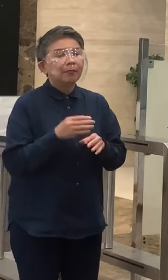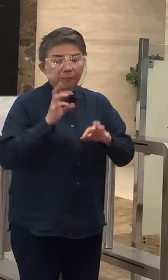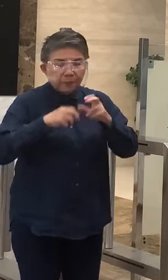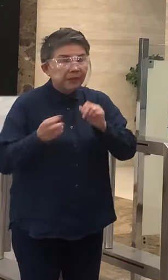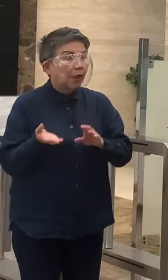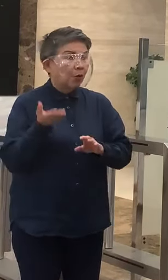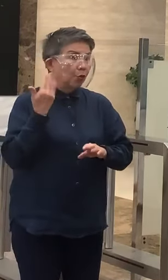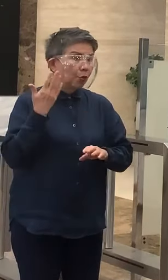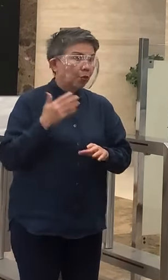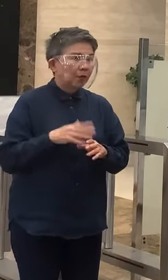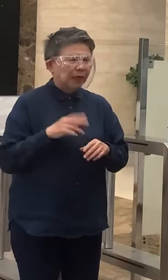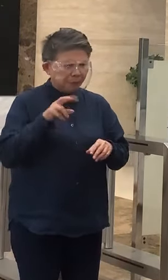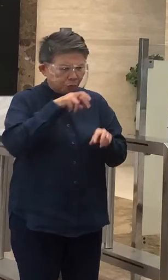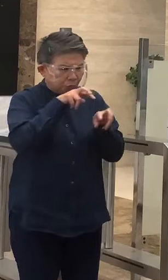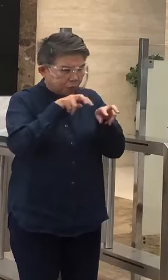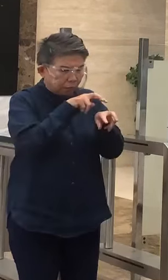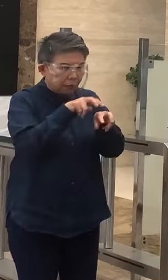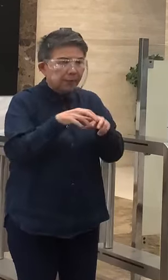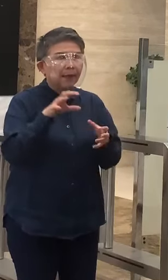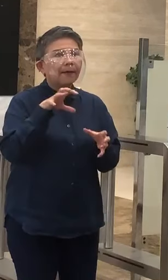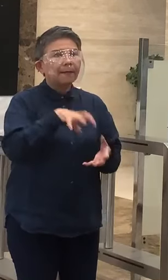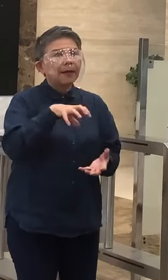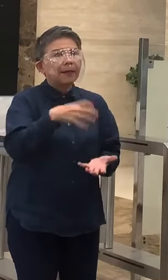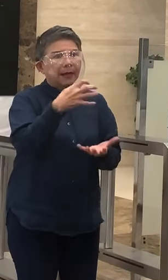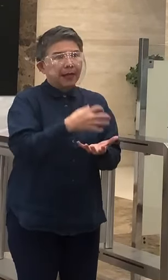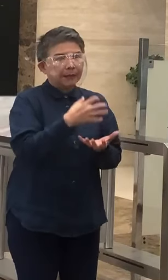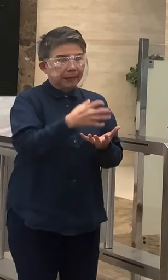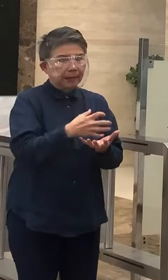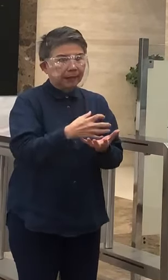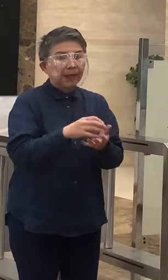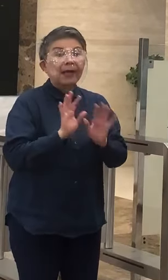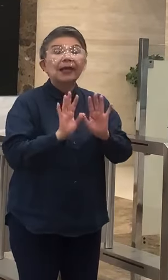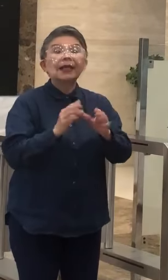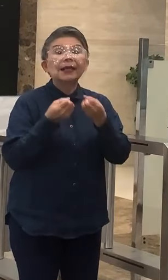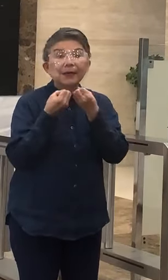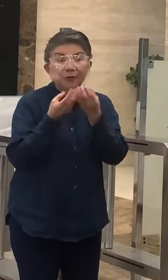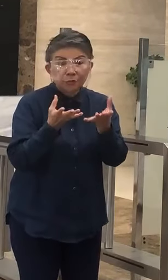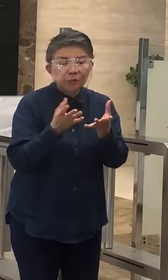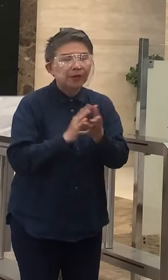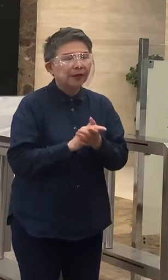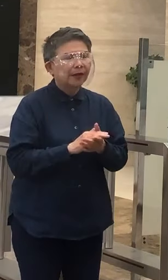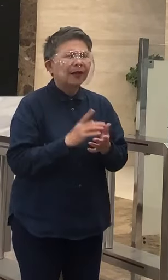karena bahkan racing aset dan ini nanti akan disampaikan ke